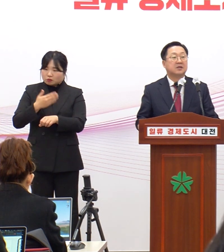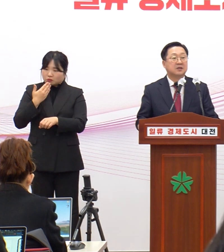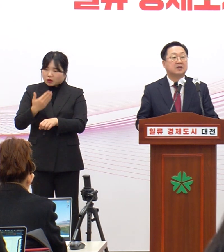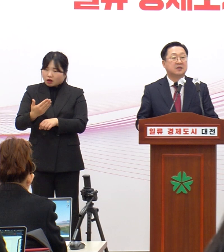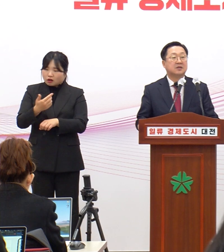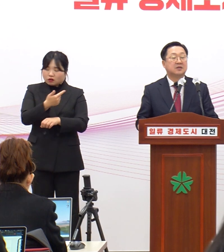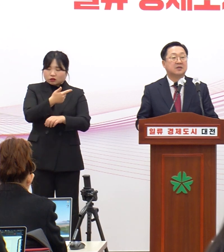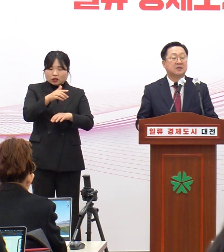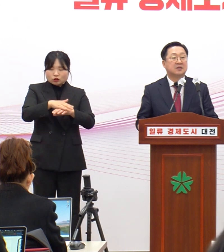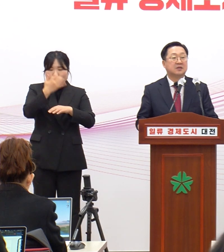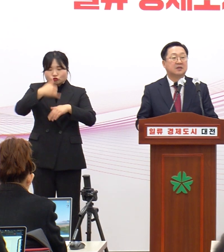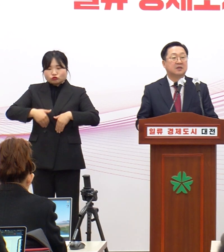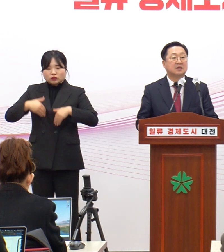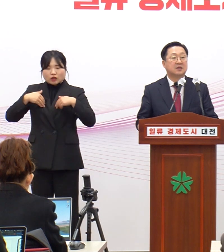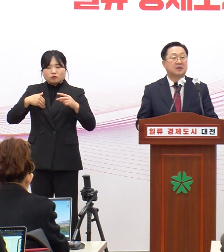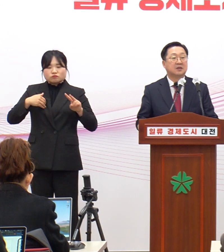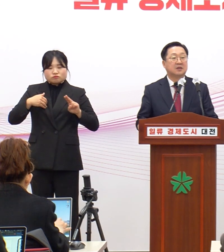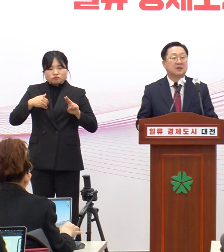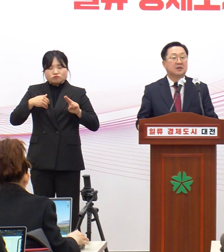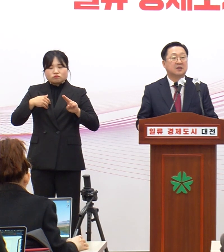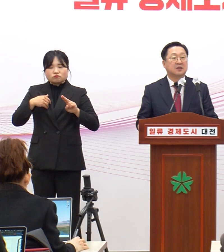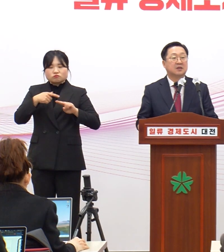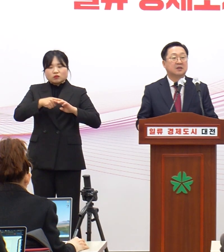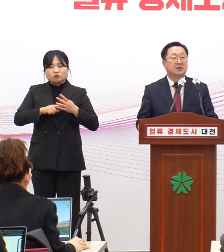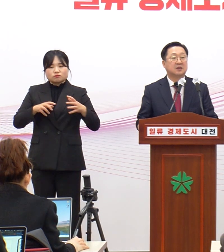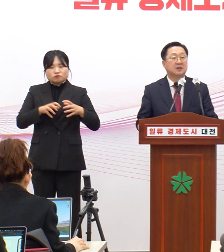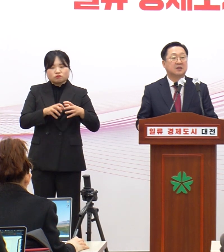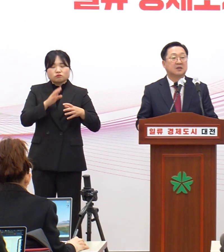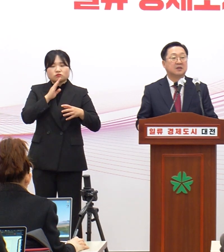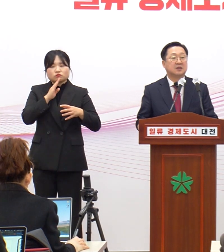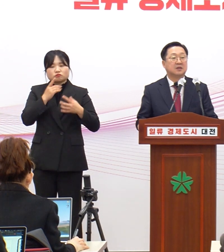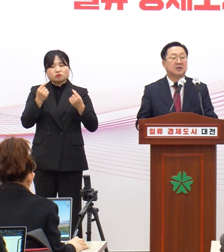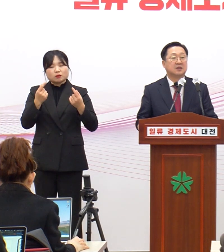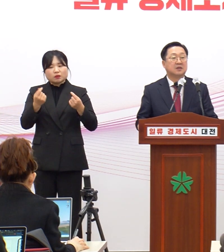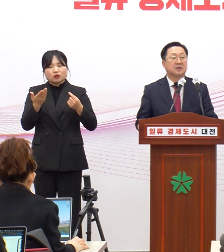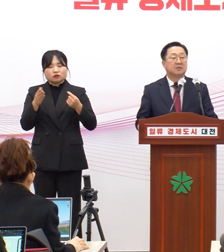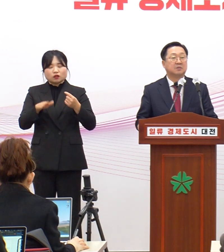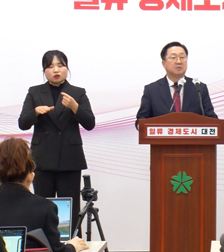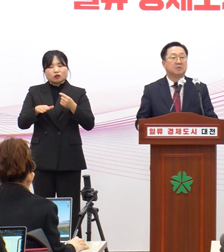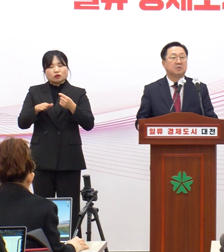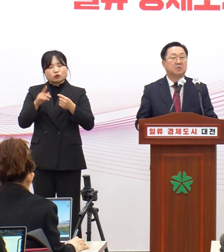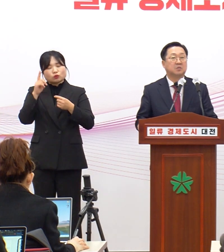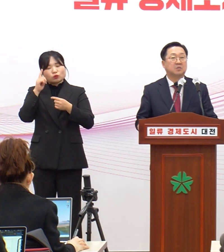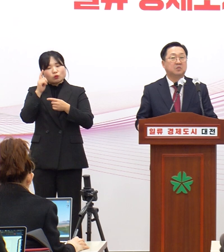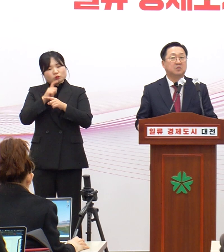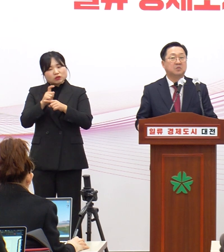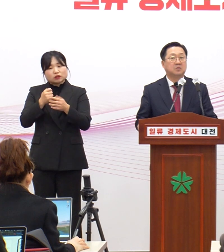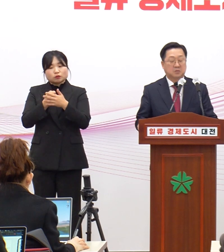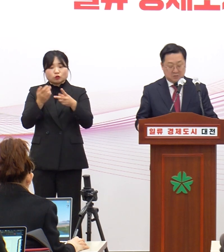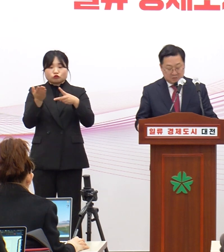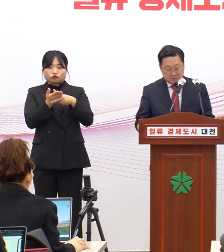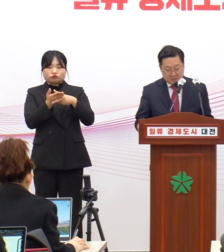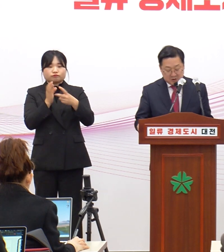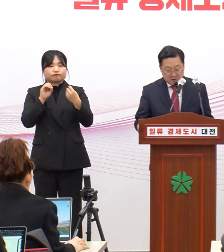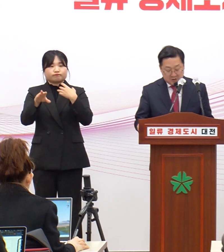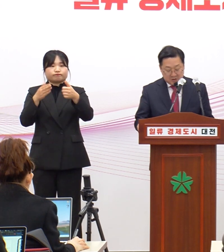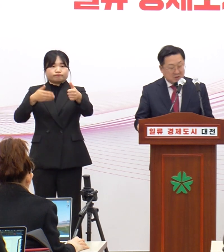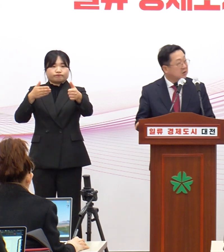대전하고 충남은 이제 의지가 같은 걸로 확인이 되고 있는데 그런 부분 좀 두 가지 부분 말씀을 좀 추진 계획, 메가시티 추진